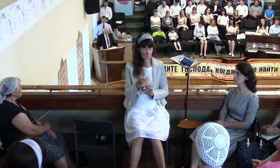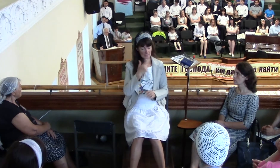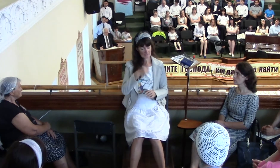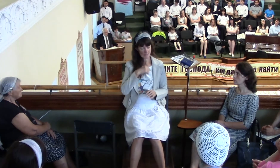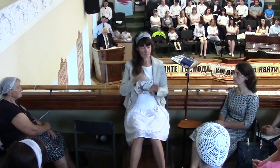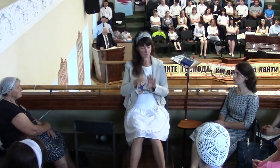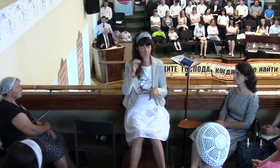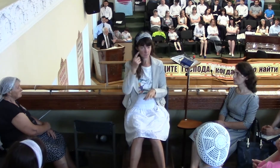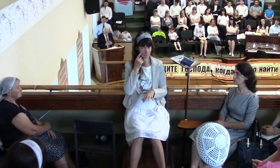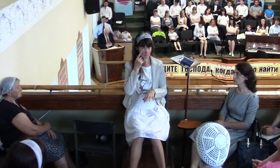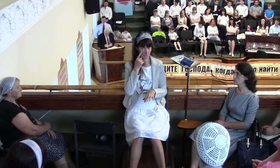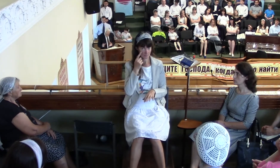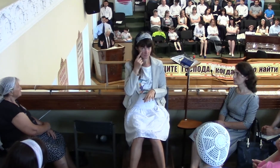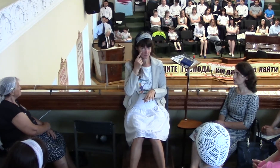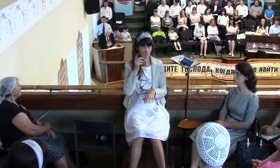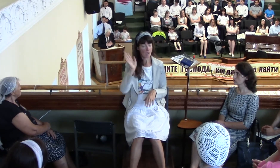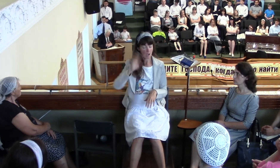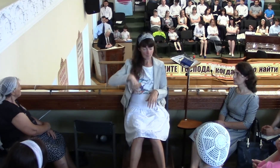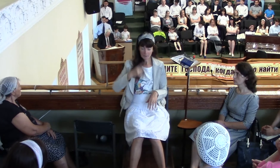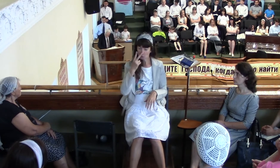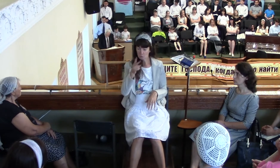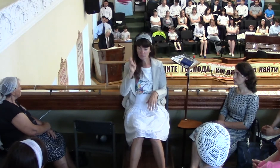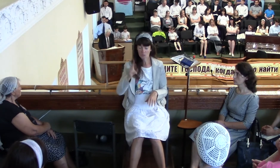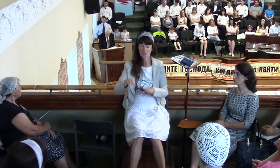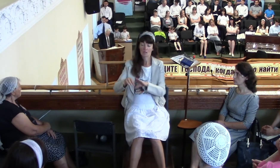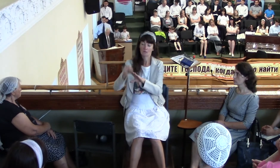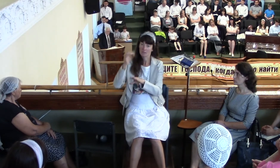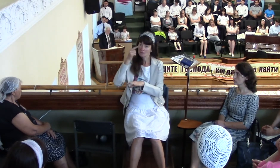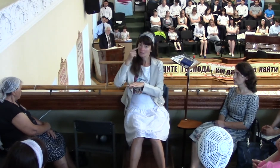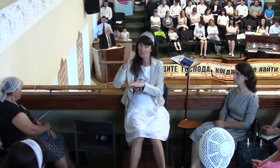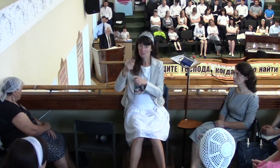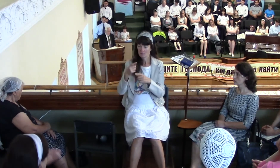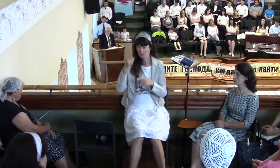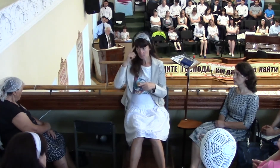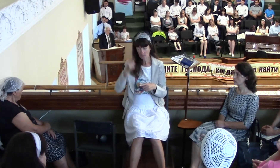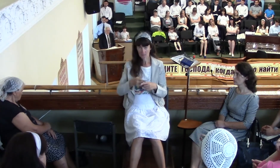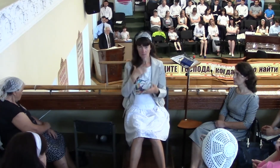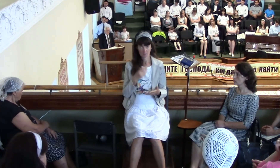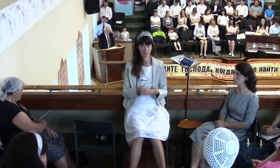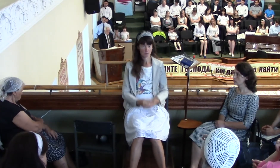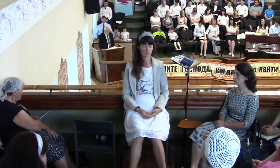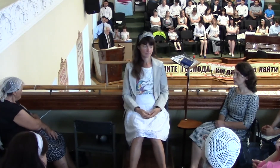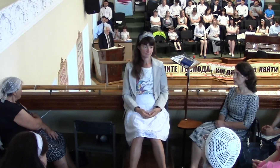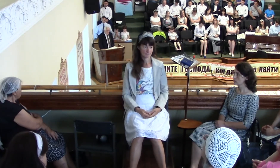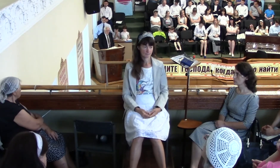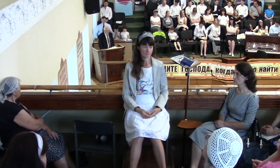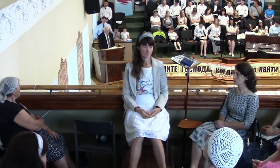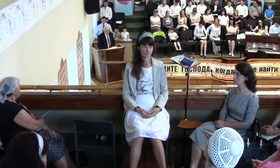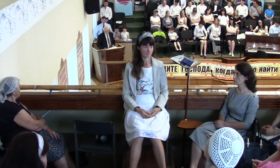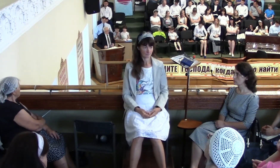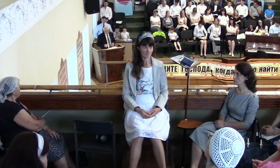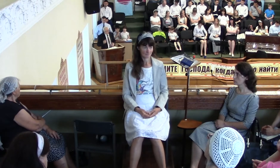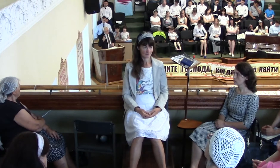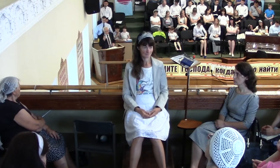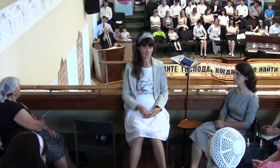да? Можно дальше проверять и стихи другие. Сегодня Господь предлагает мир.